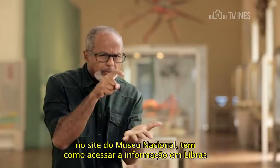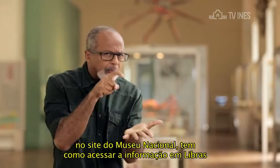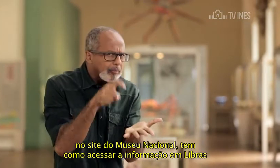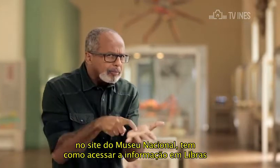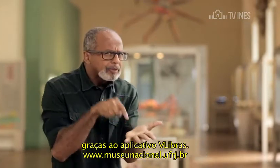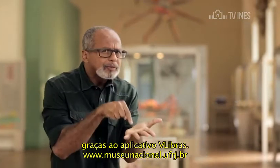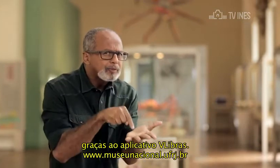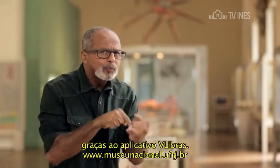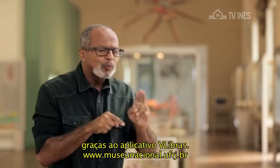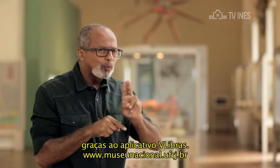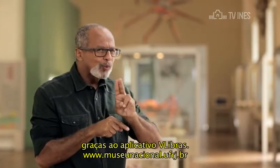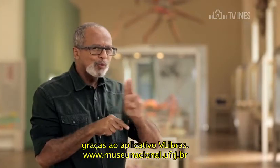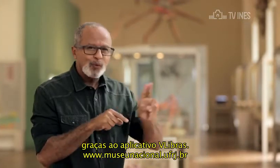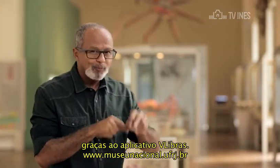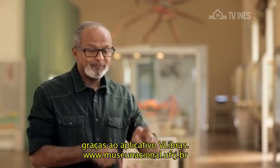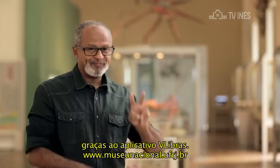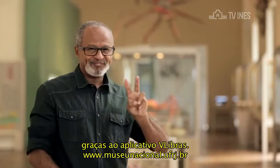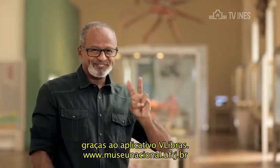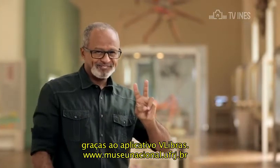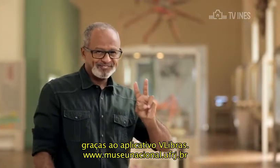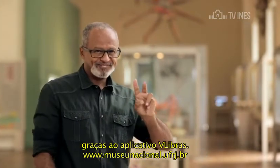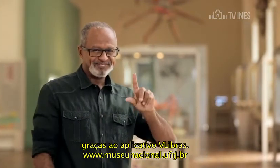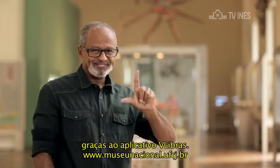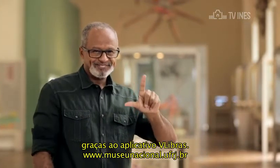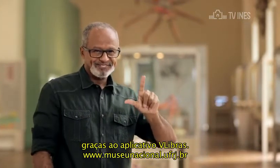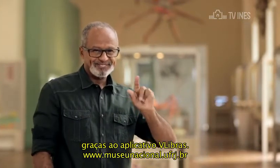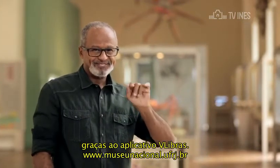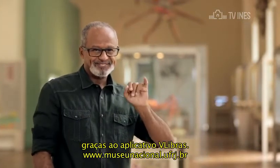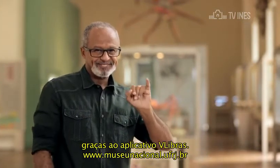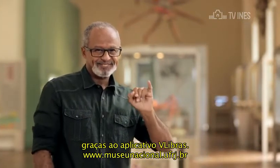graças ao aplicativo V-Libras.